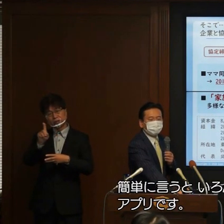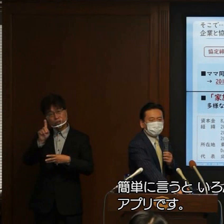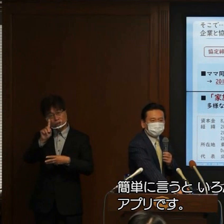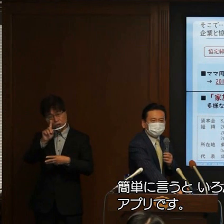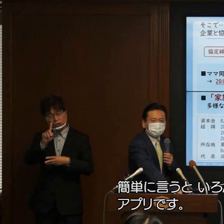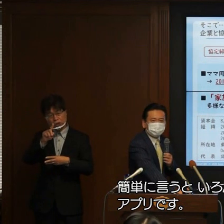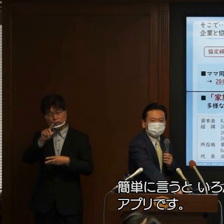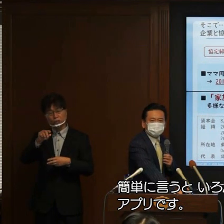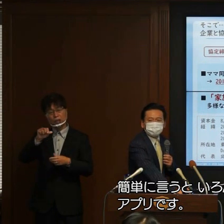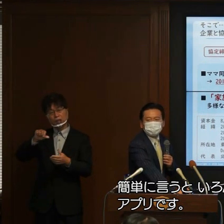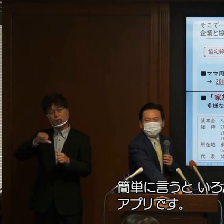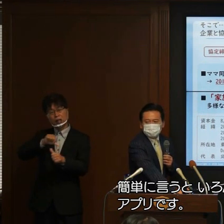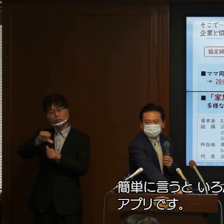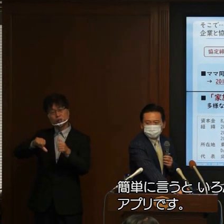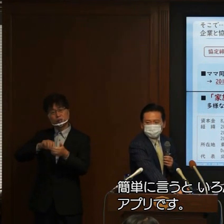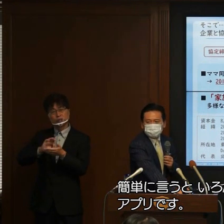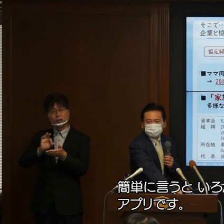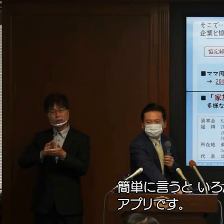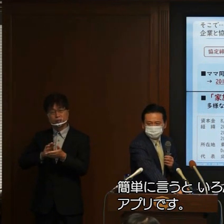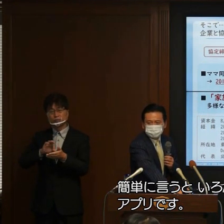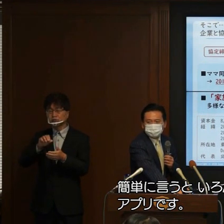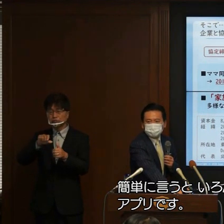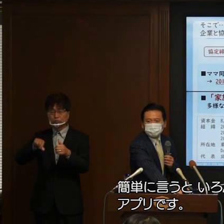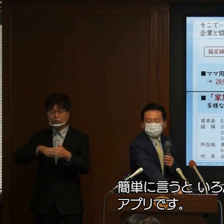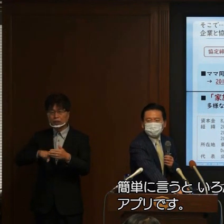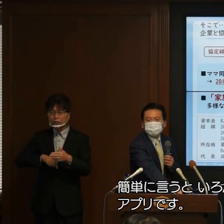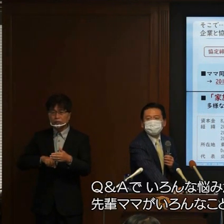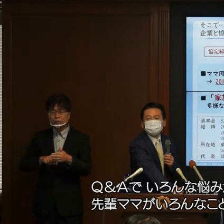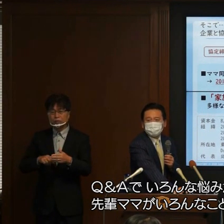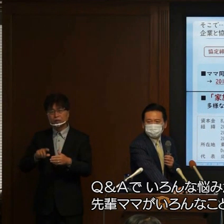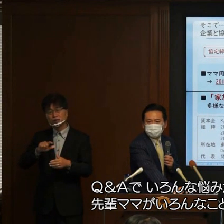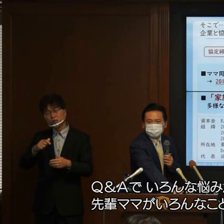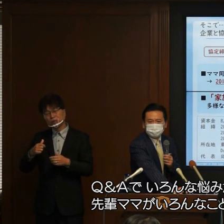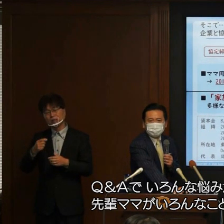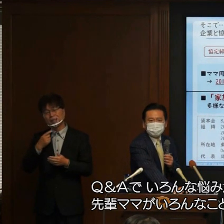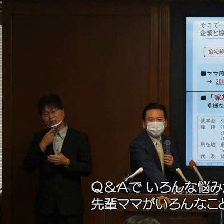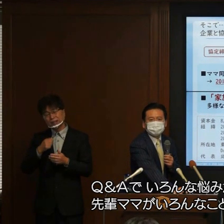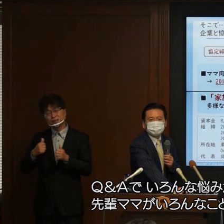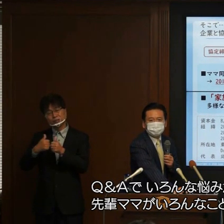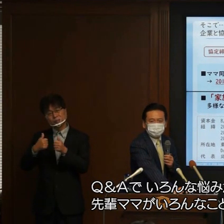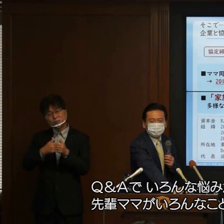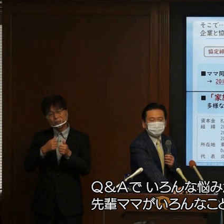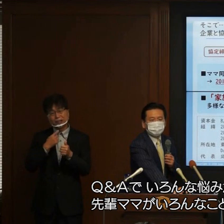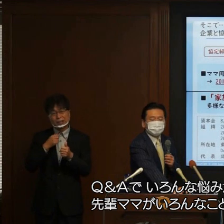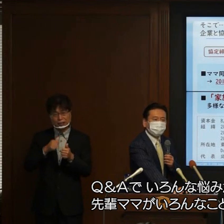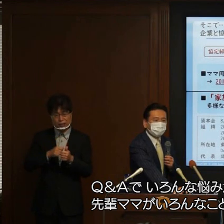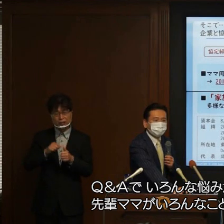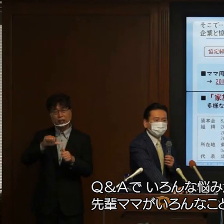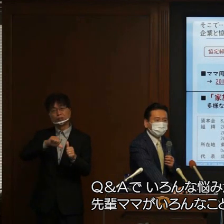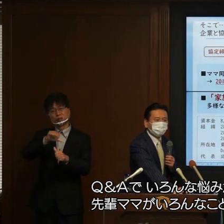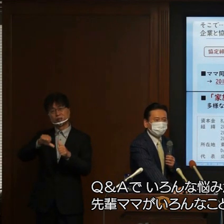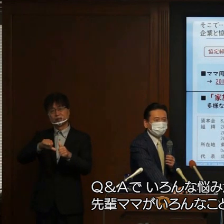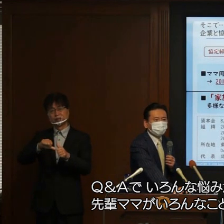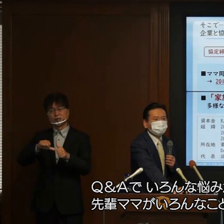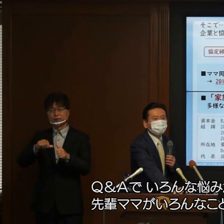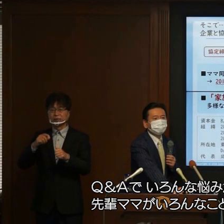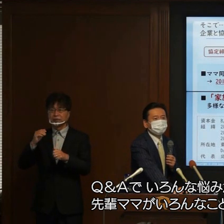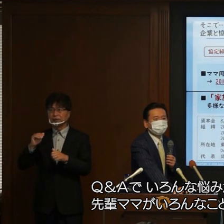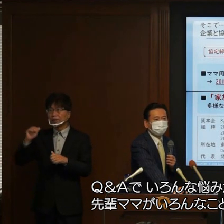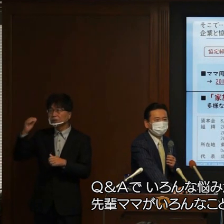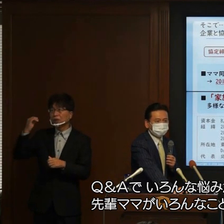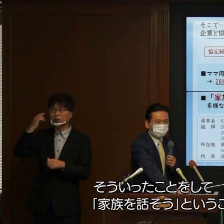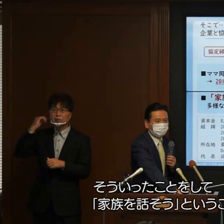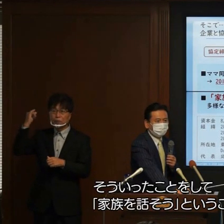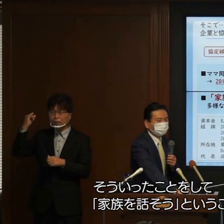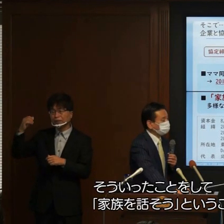して、簡単に言うといろんな相談ができるアプリです。Q&A でいろんな悩みがあった時に、先輩ママがいろんなことを教えて